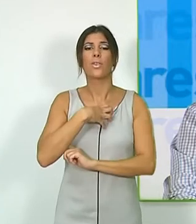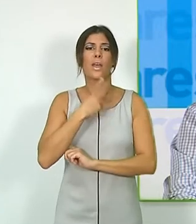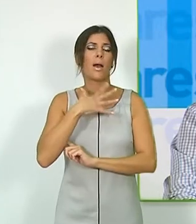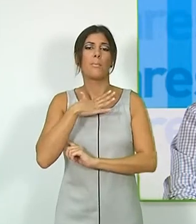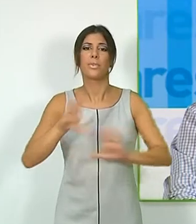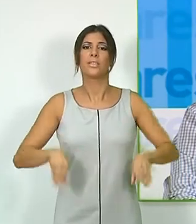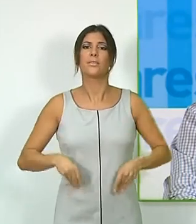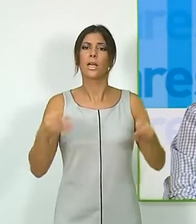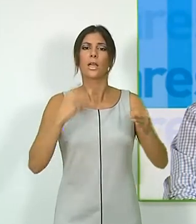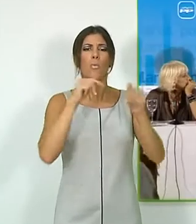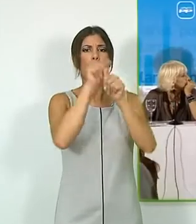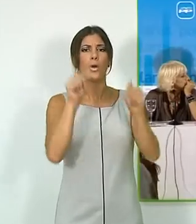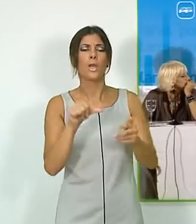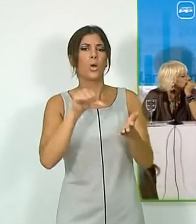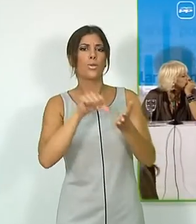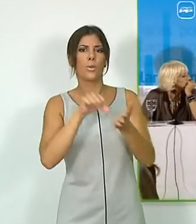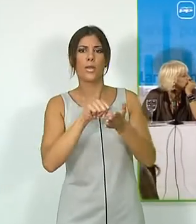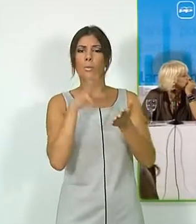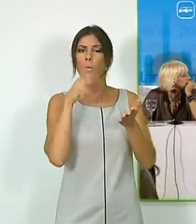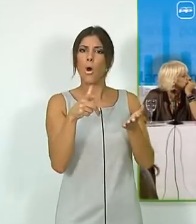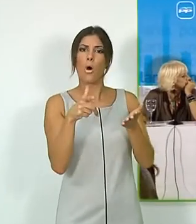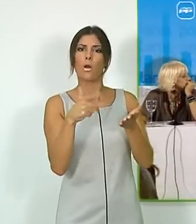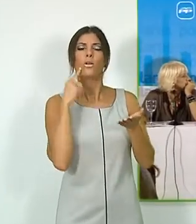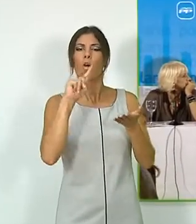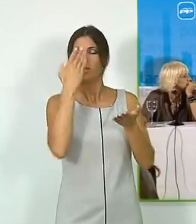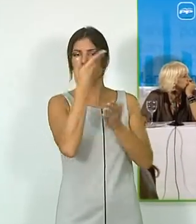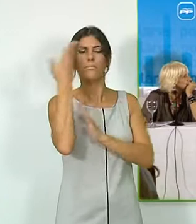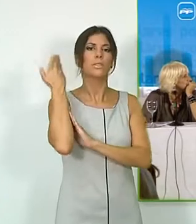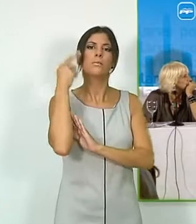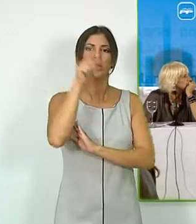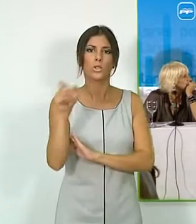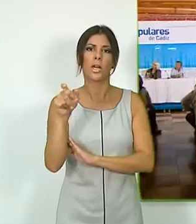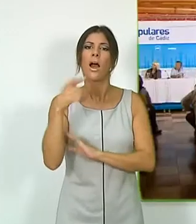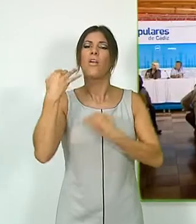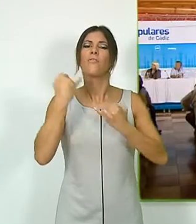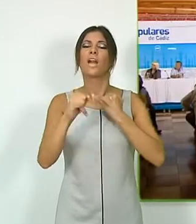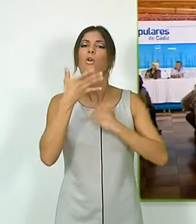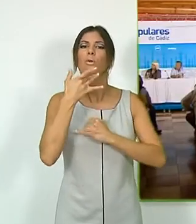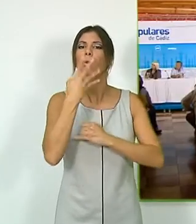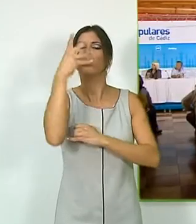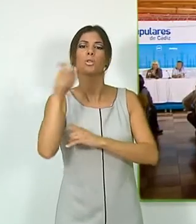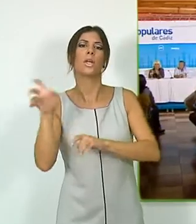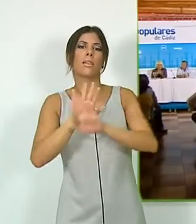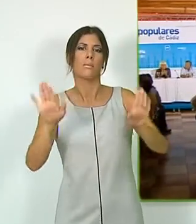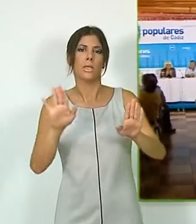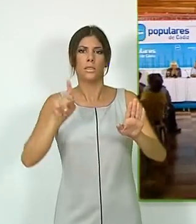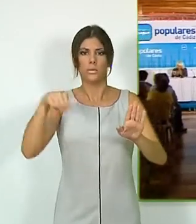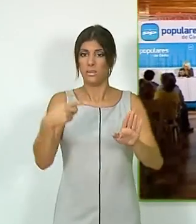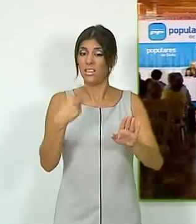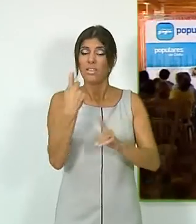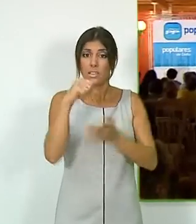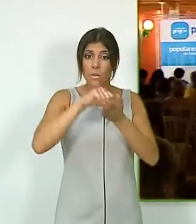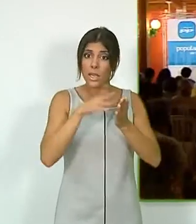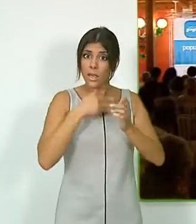lo que no se puede tolerar es que se plantee un modelo de ciudad a espaldas de los ciudadanos para que únicamente lo conozcan 4. Por ello, para que una